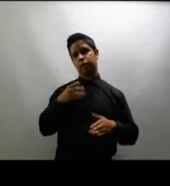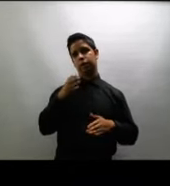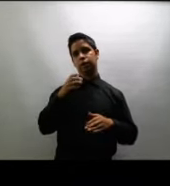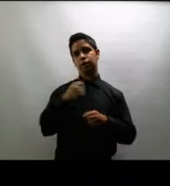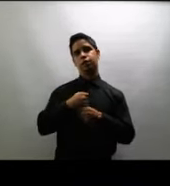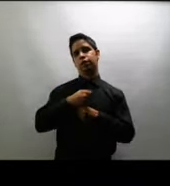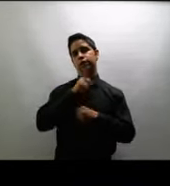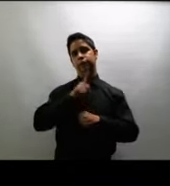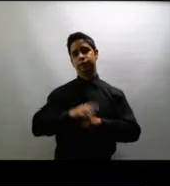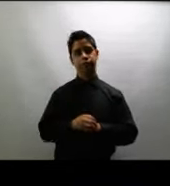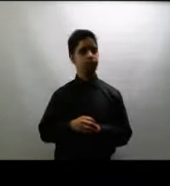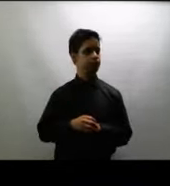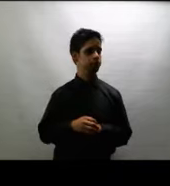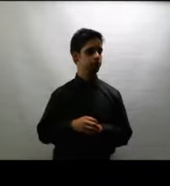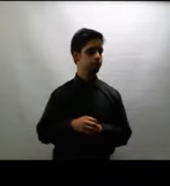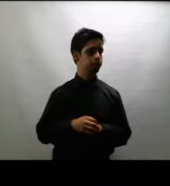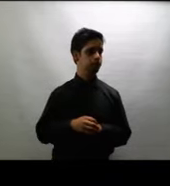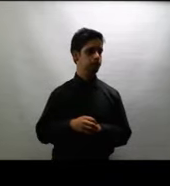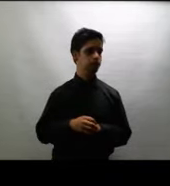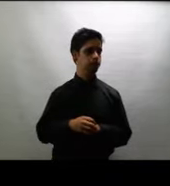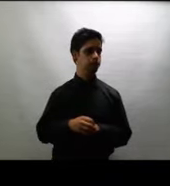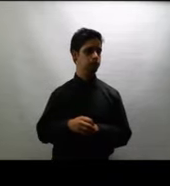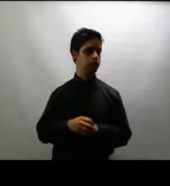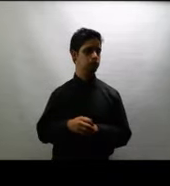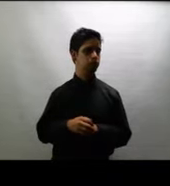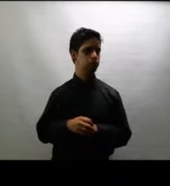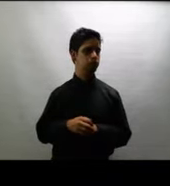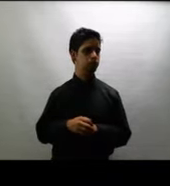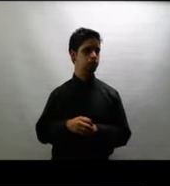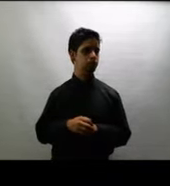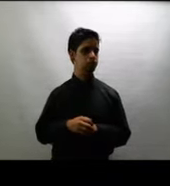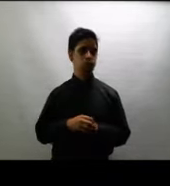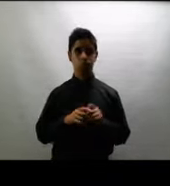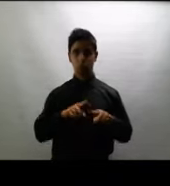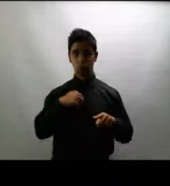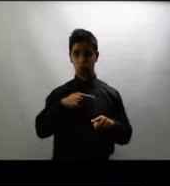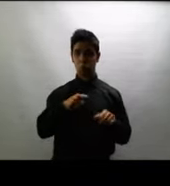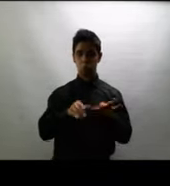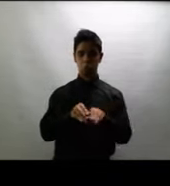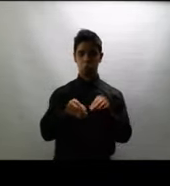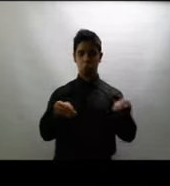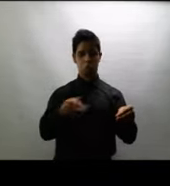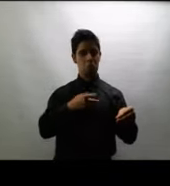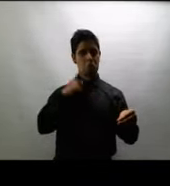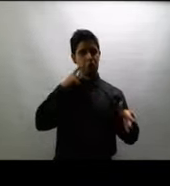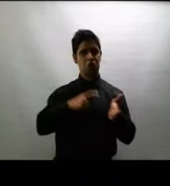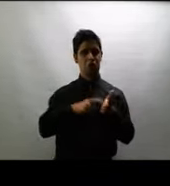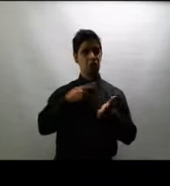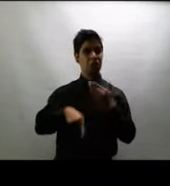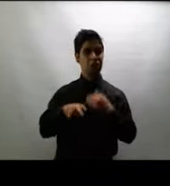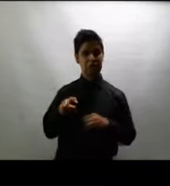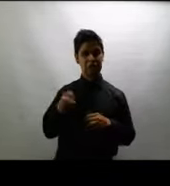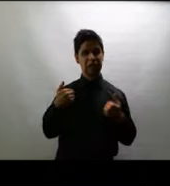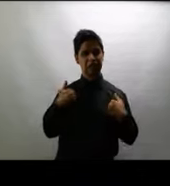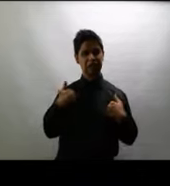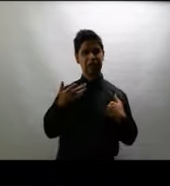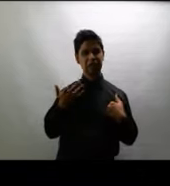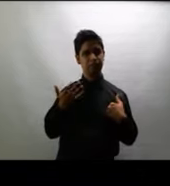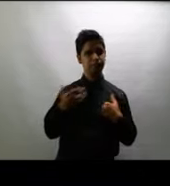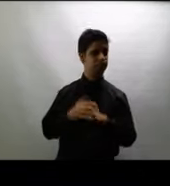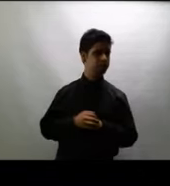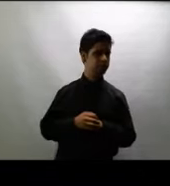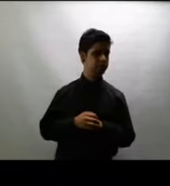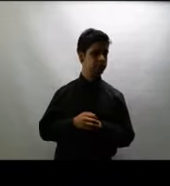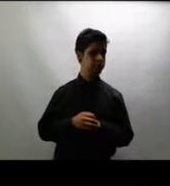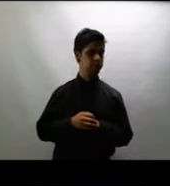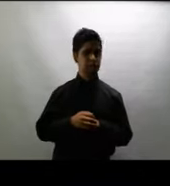disco, no me he dado cuenta hasta después que llegó a mi casa el martes pasado, que este disco tiene,